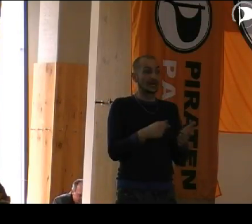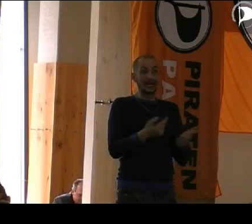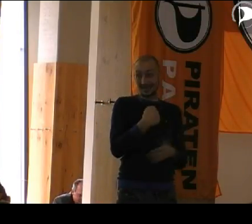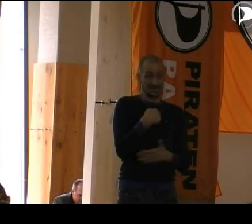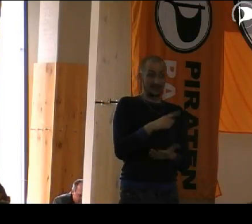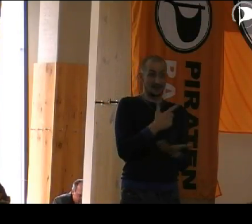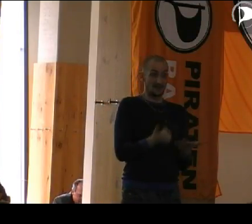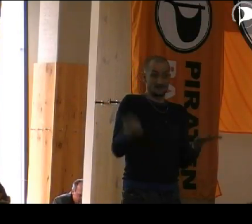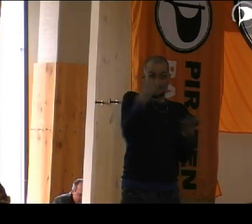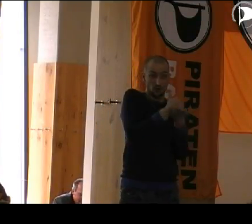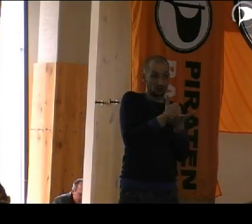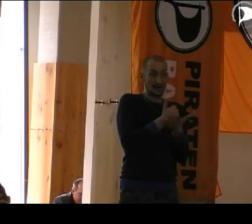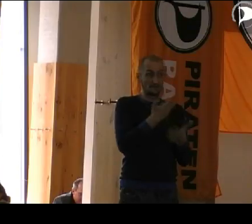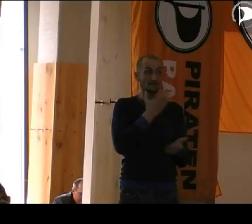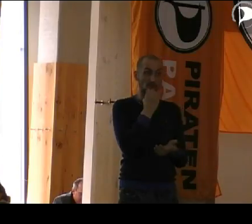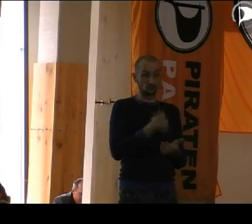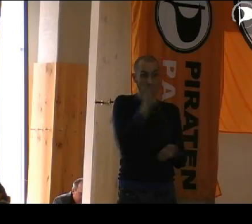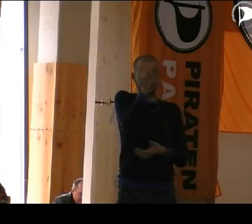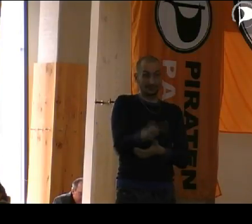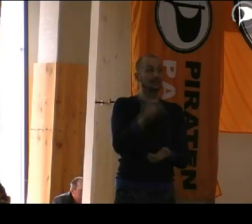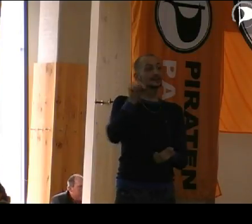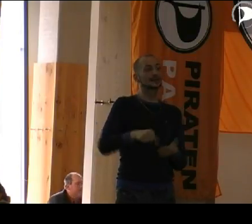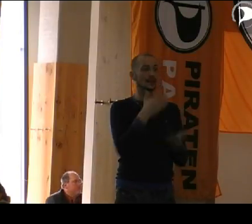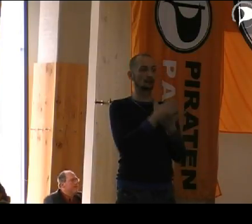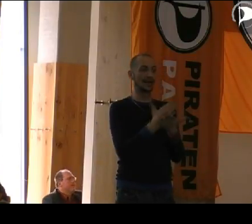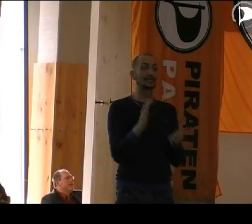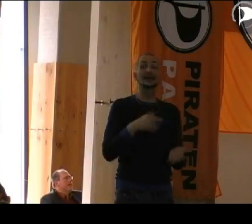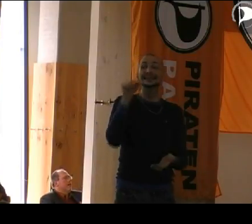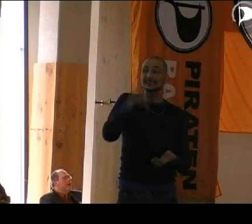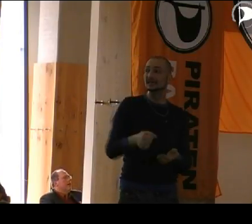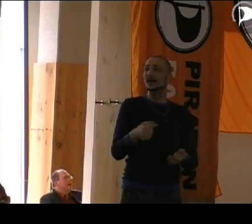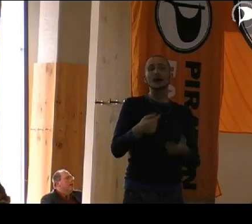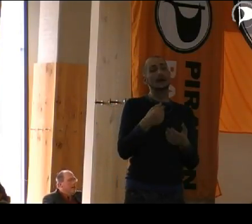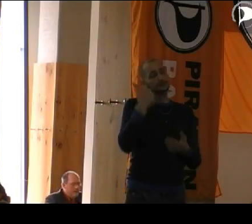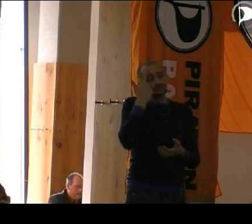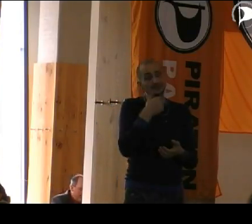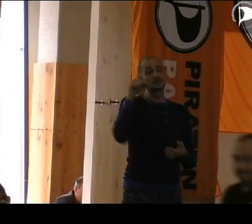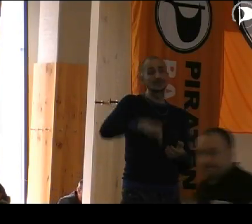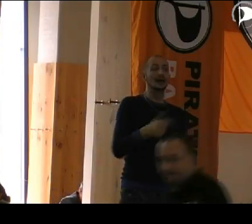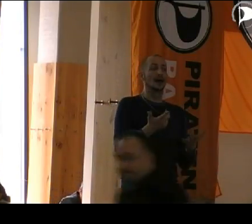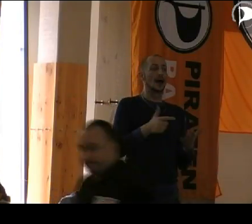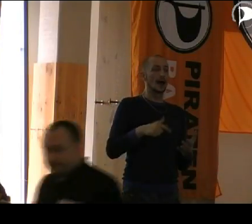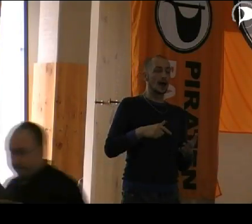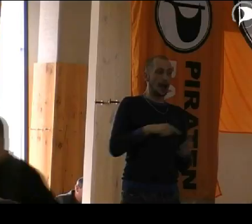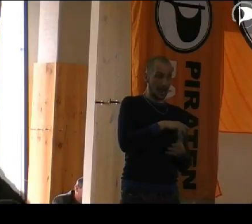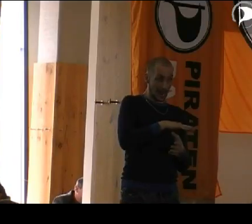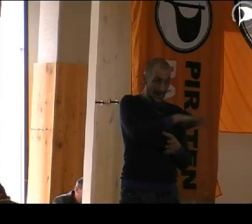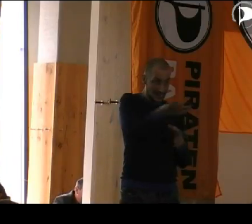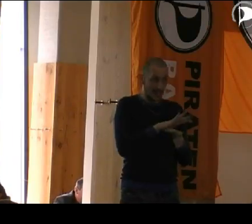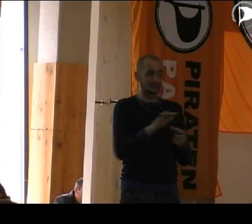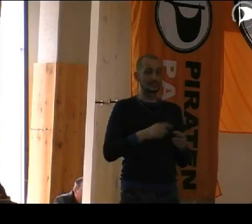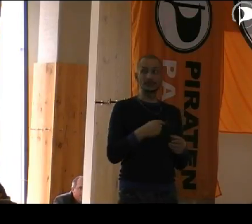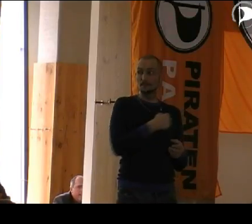musste ich ganz ehrlich sagen das gefällt mir sagt aber also ich habe hier einen kranz parteikasse ist hierzu linie es ist nicht